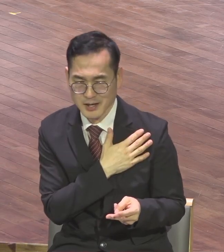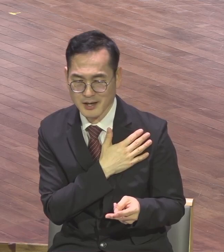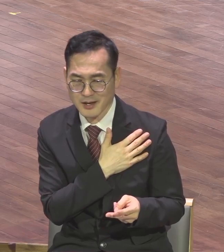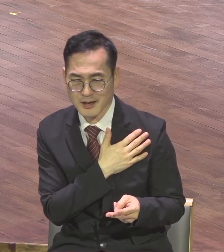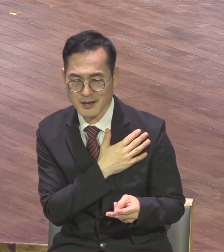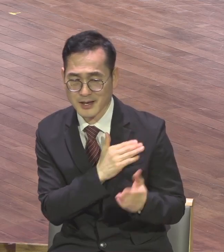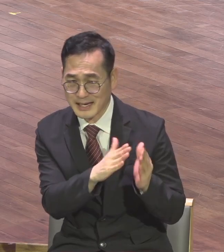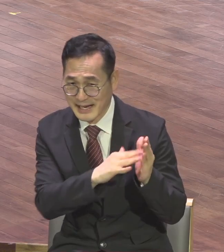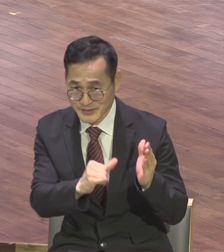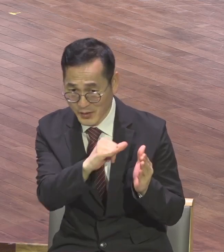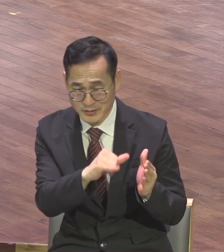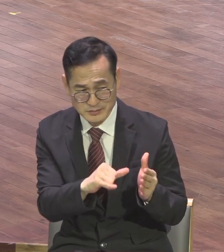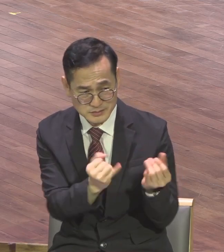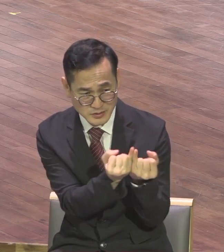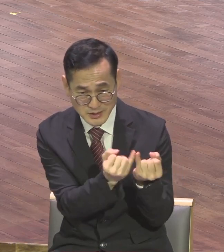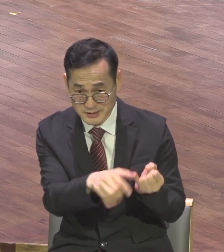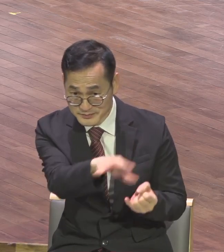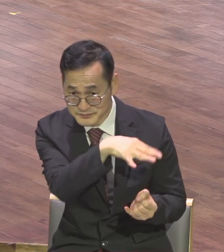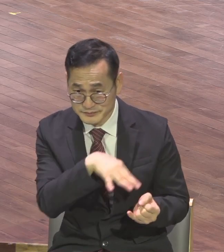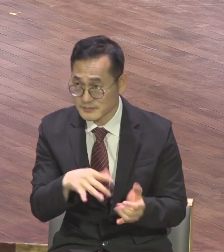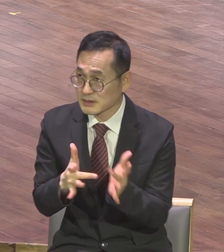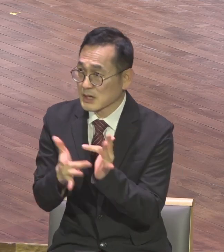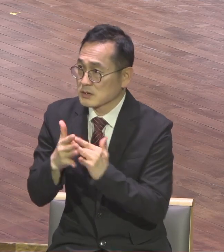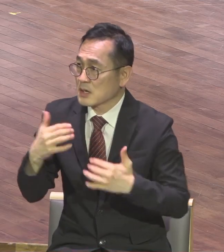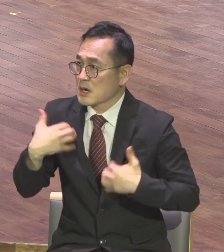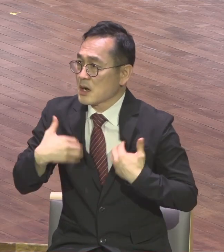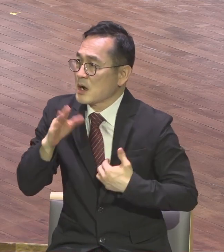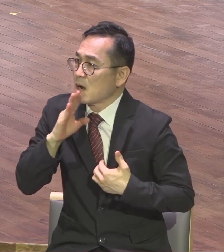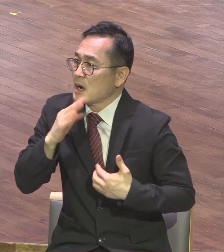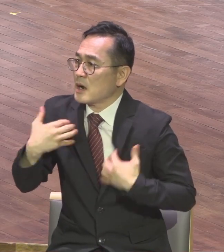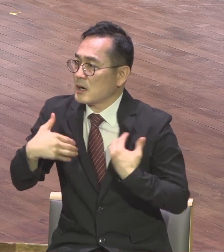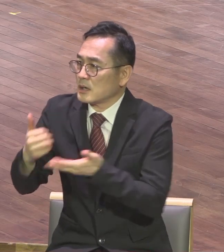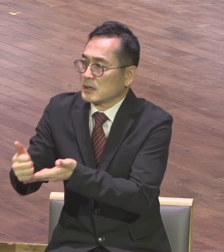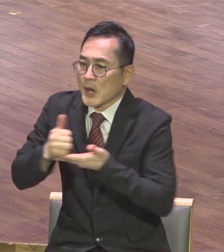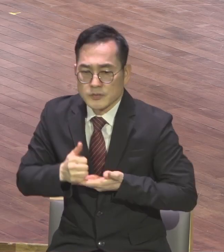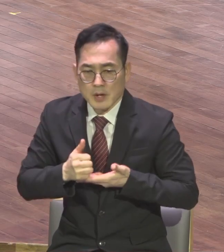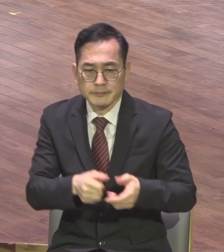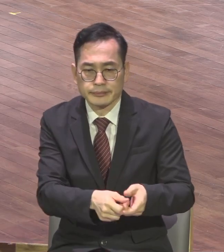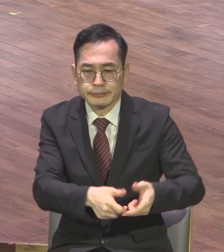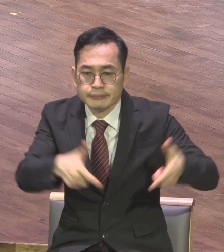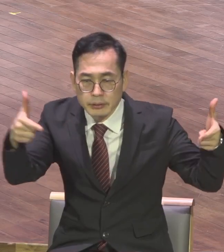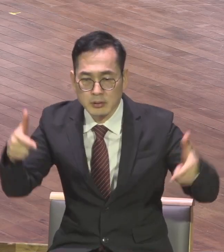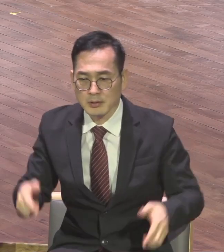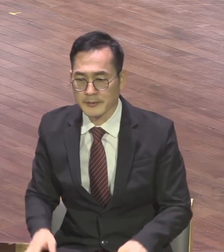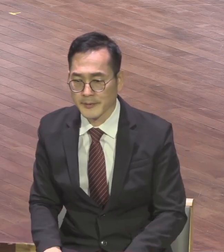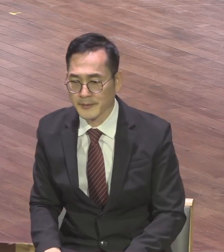받고 예수 그리스도를 영접하는 놀라운 증거가 막 일어났습니다.